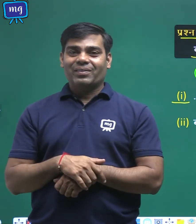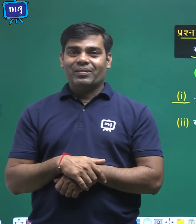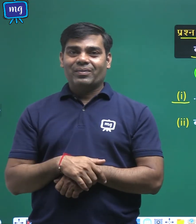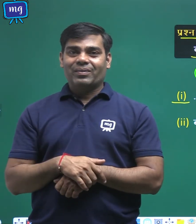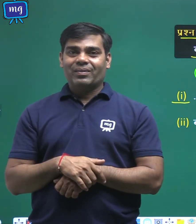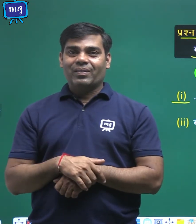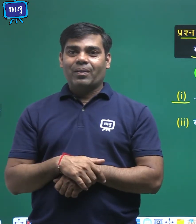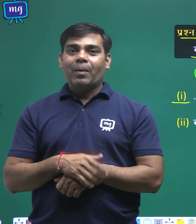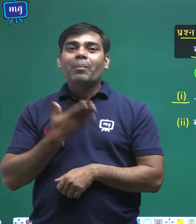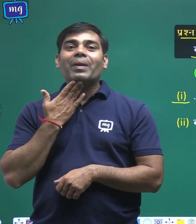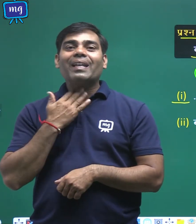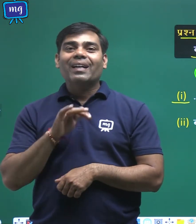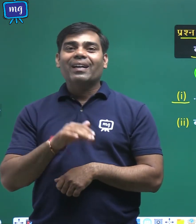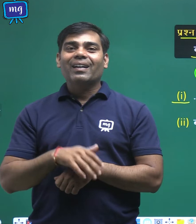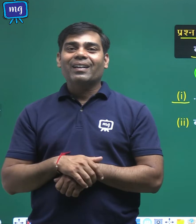मीठा